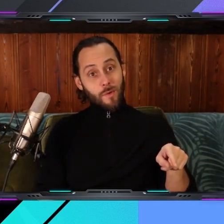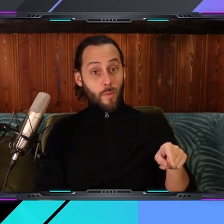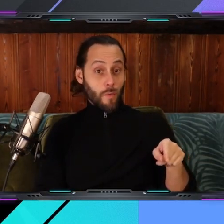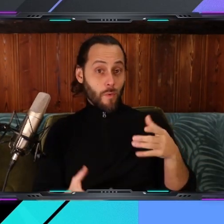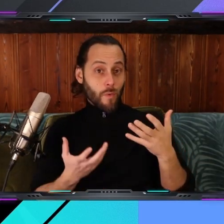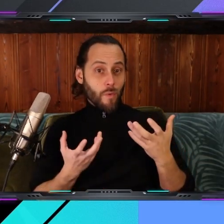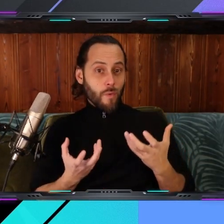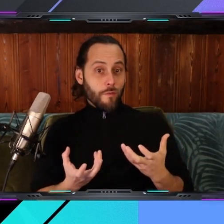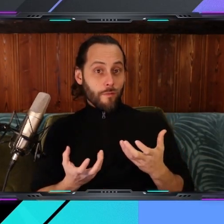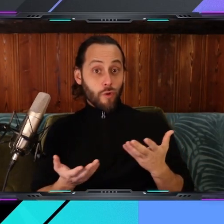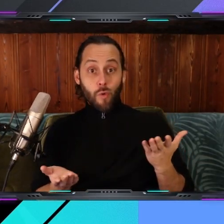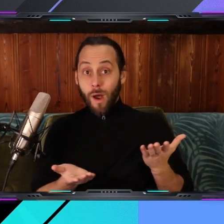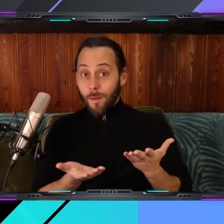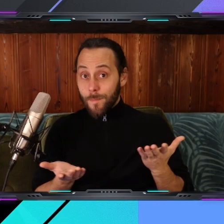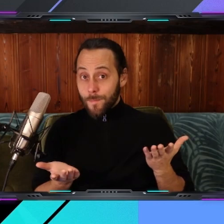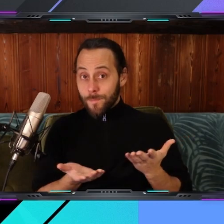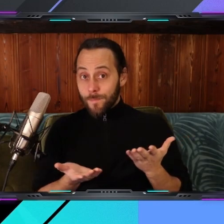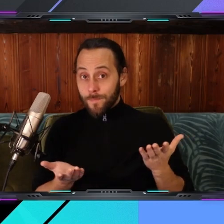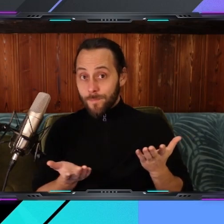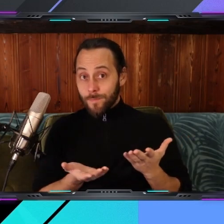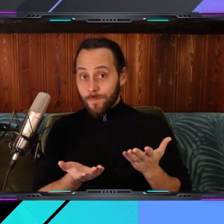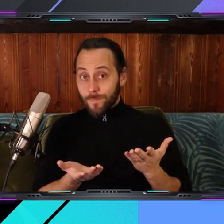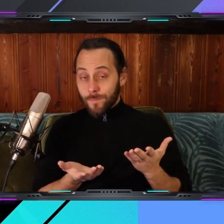Lui veut quoi?